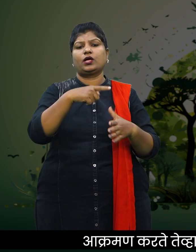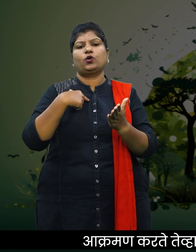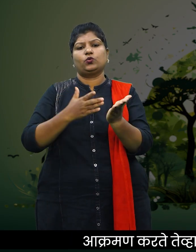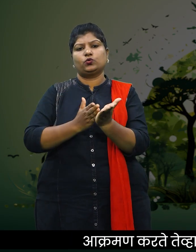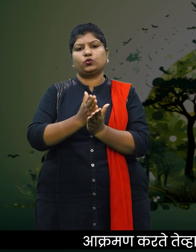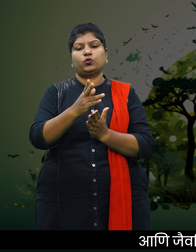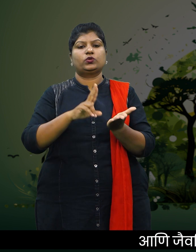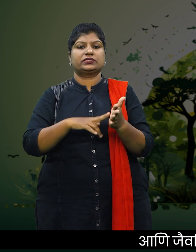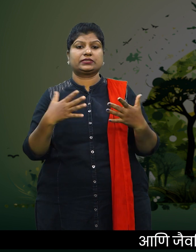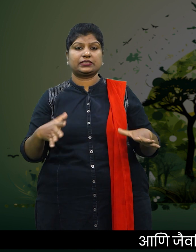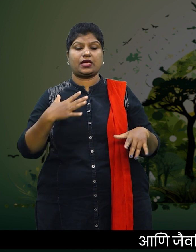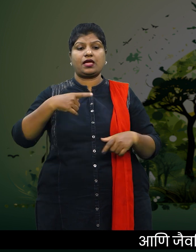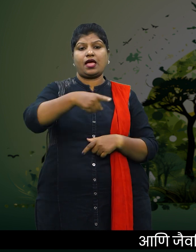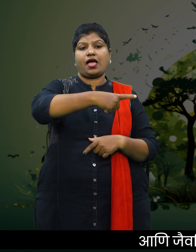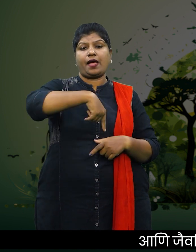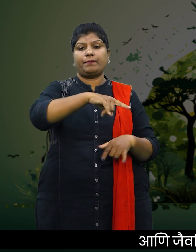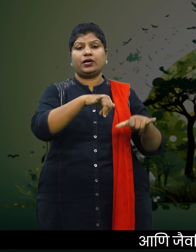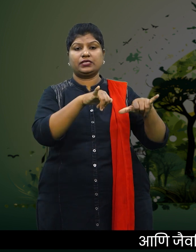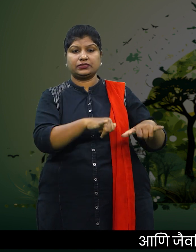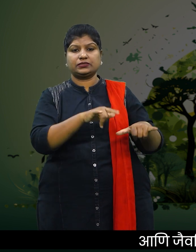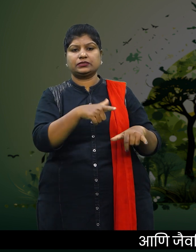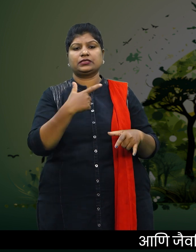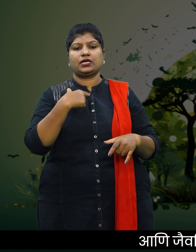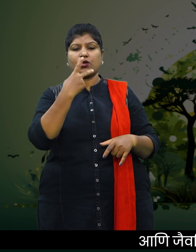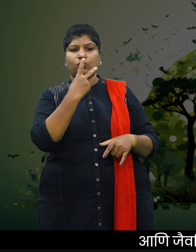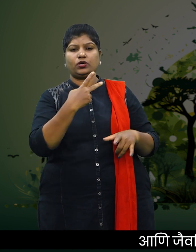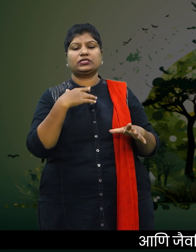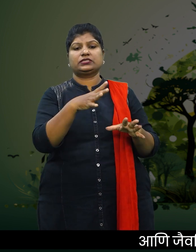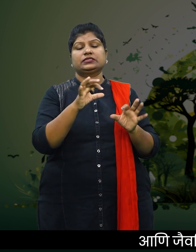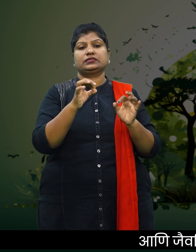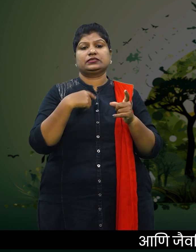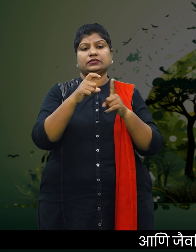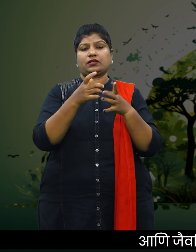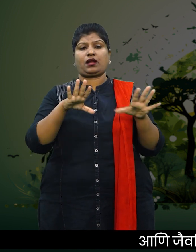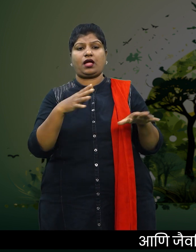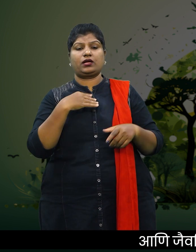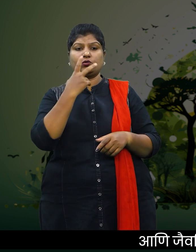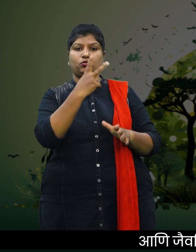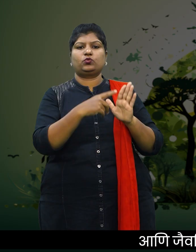अधिवासांमध्ये पसरते आणि जैवविविधतेला धोका निर्माण करते.